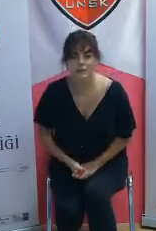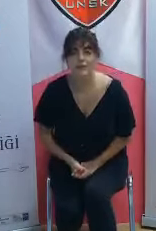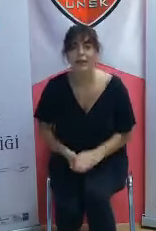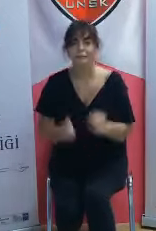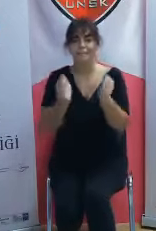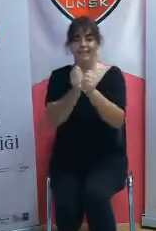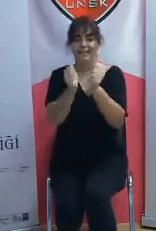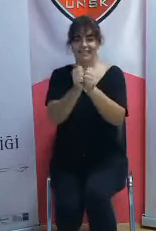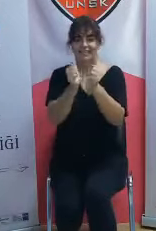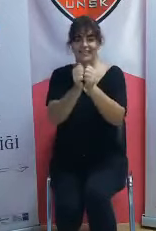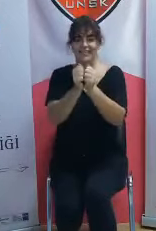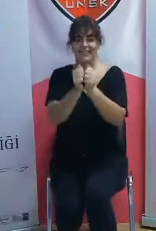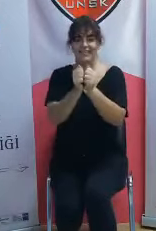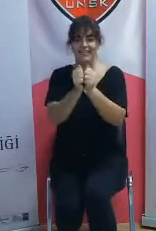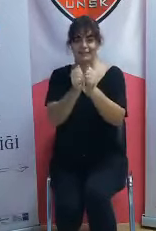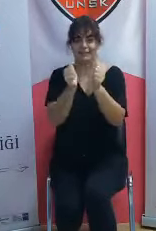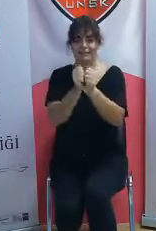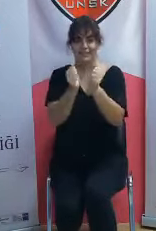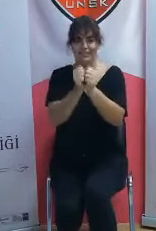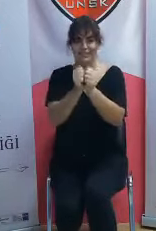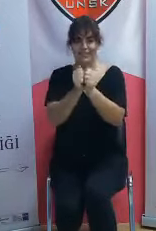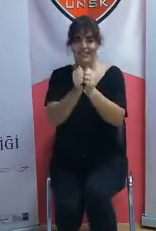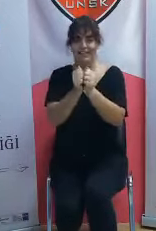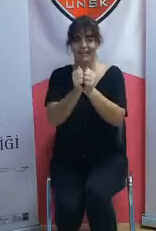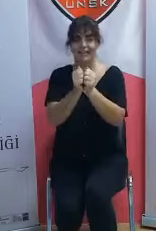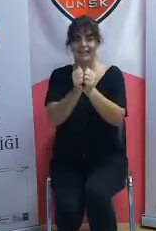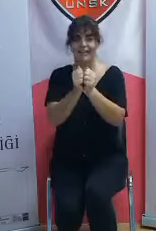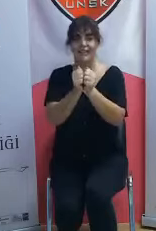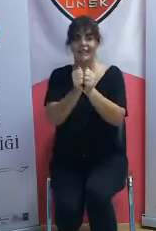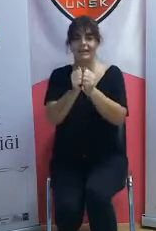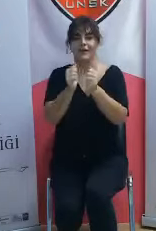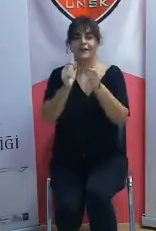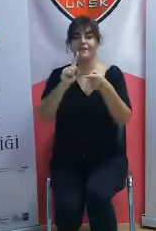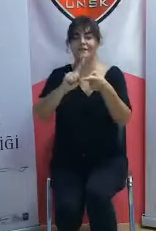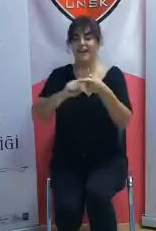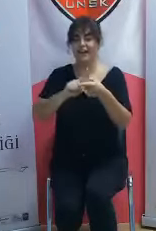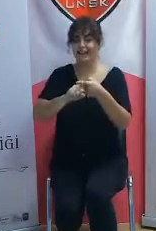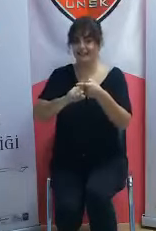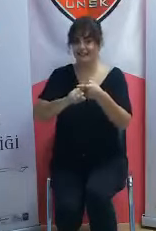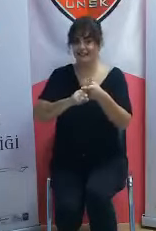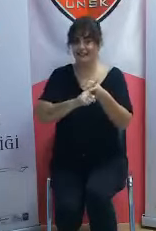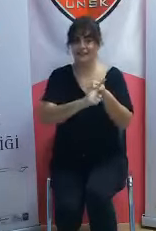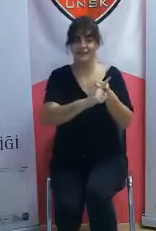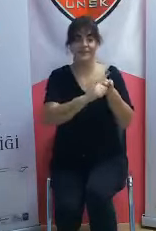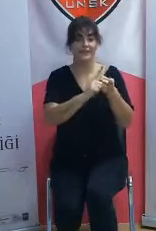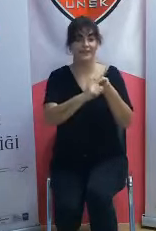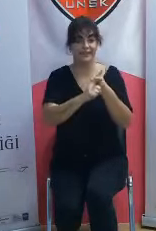Birlikte. Birlikte. Ve. Ve.